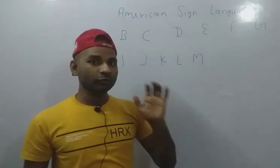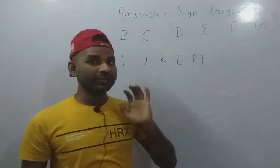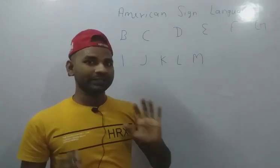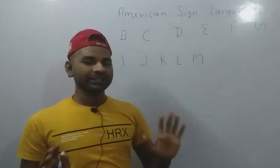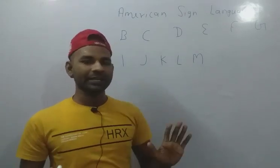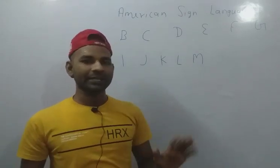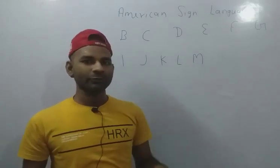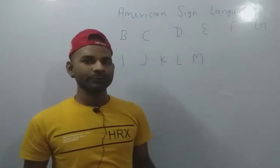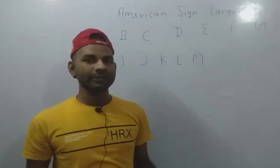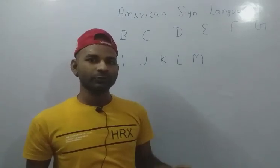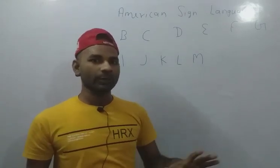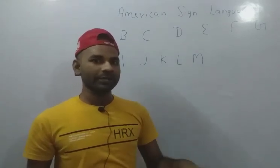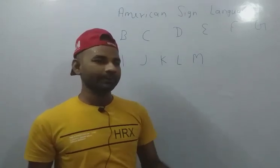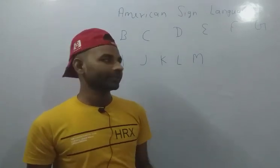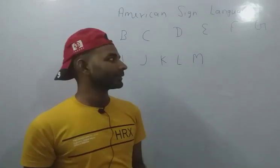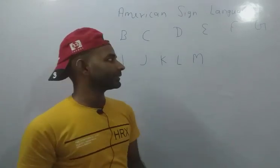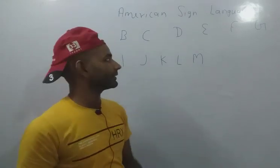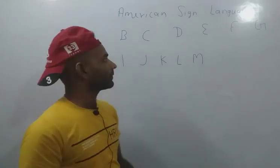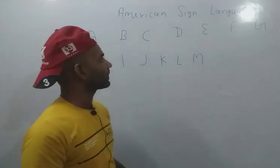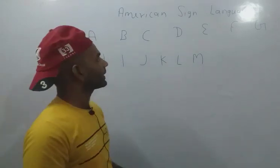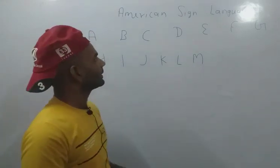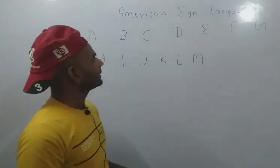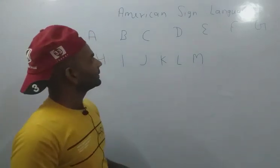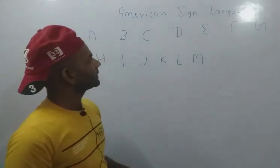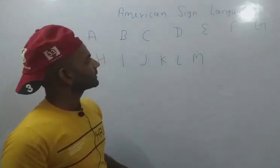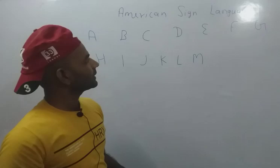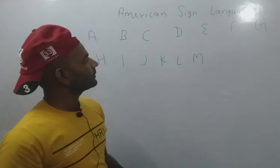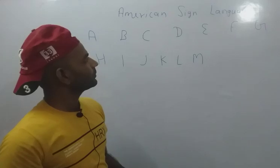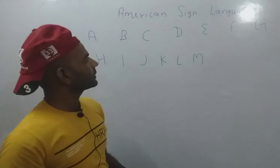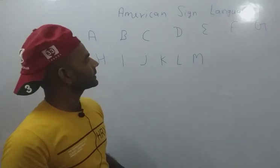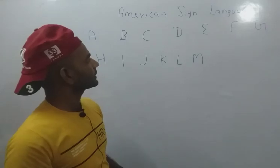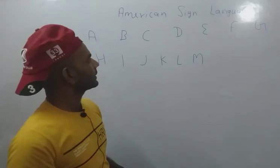भी साइन लैंग्वेज में, तो आप कैसे बताएंगे। देखिए इसमें क्या बोला जा सकता है,